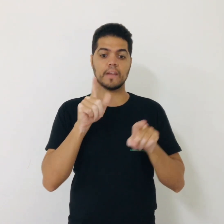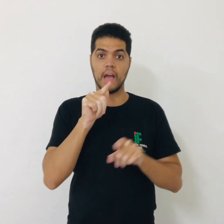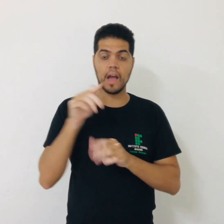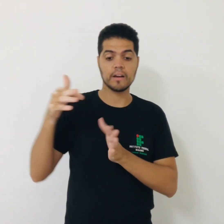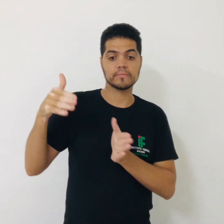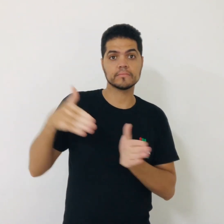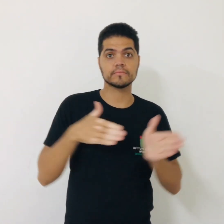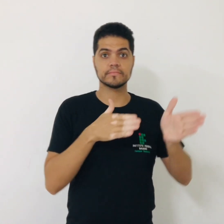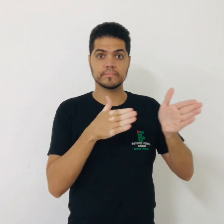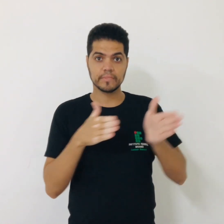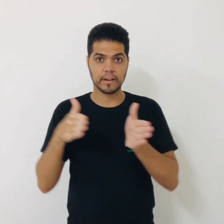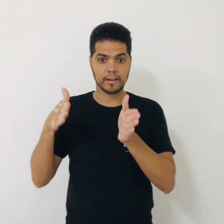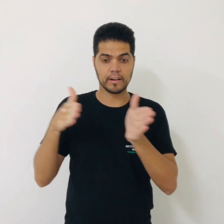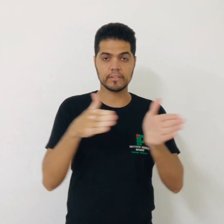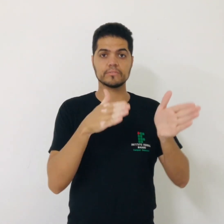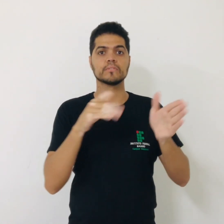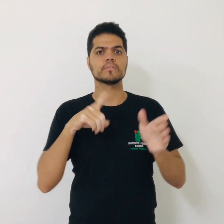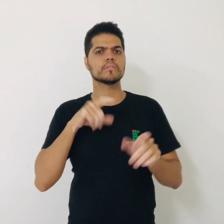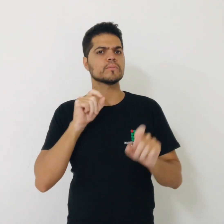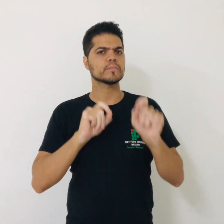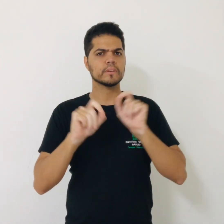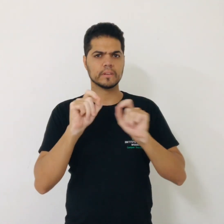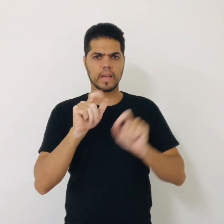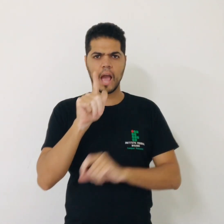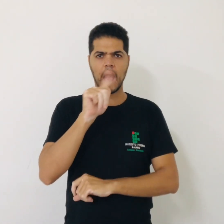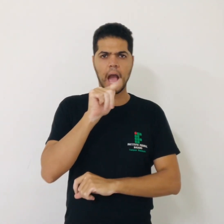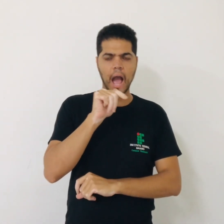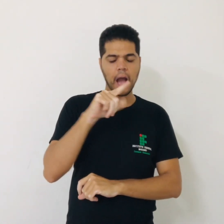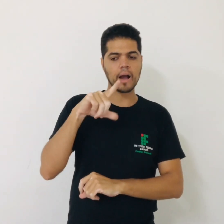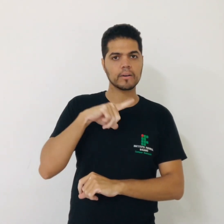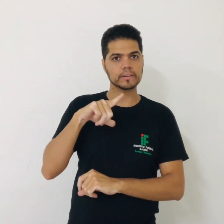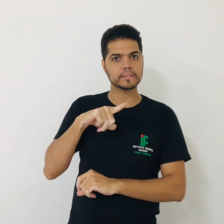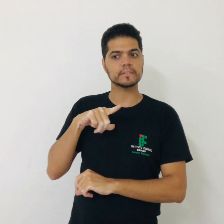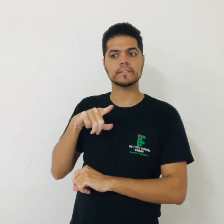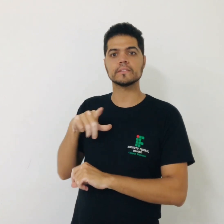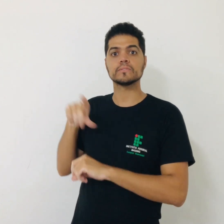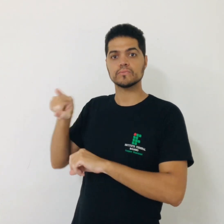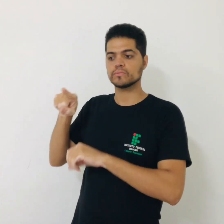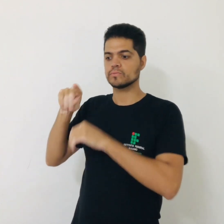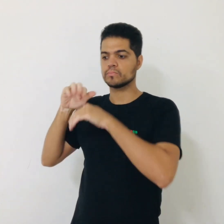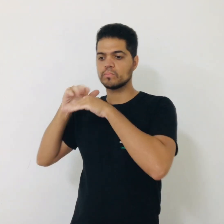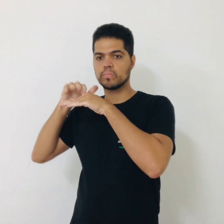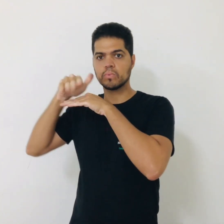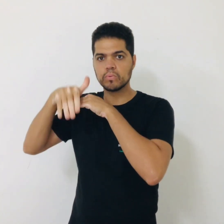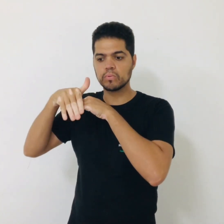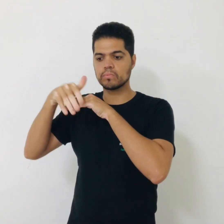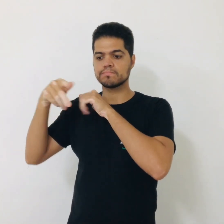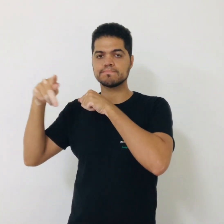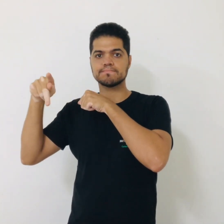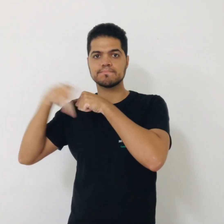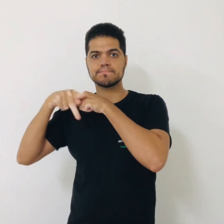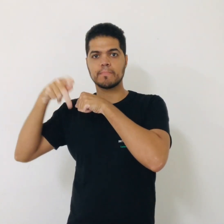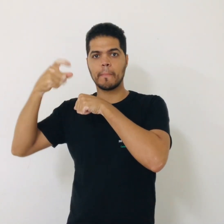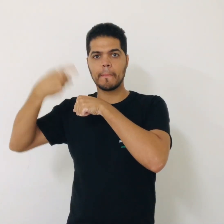por águas derivadas de geleiras, no caso da Bacia Amazônica e do